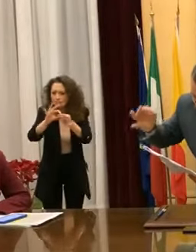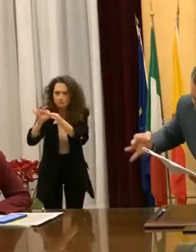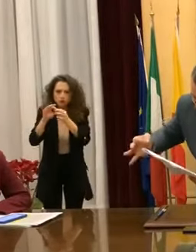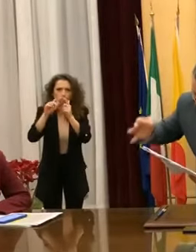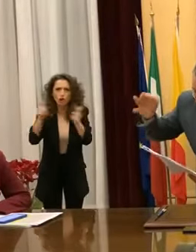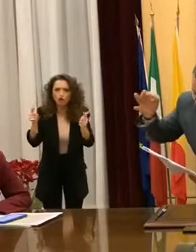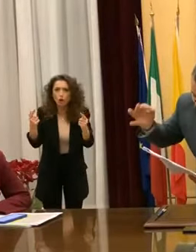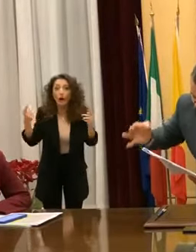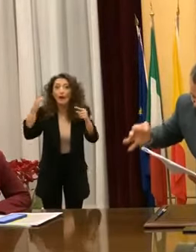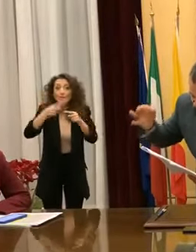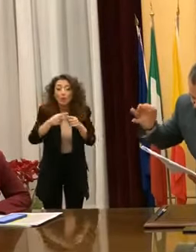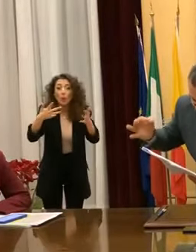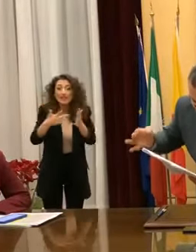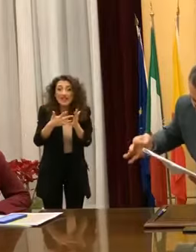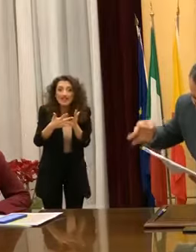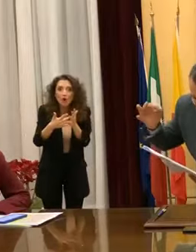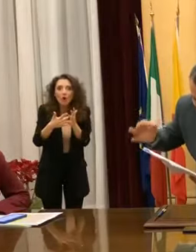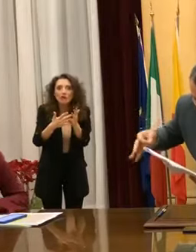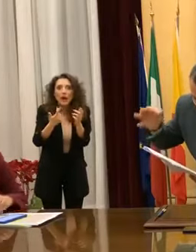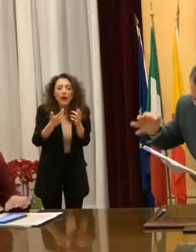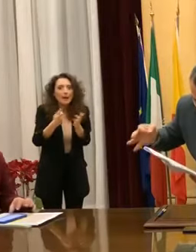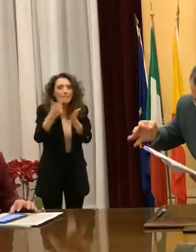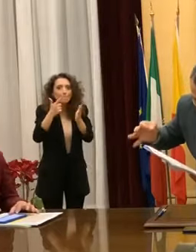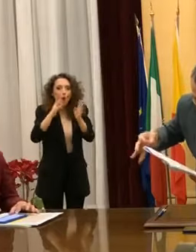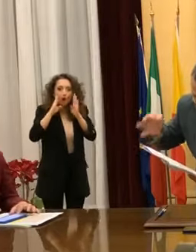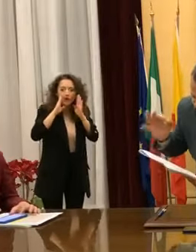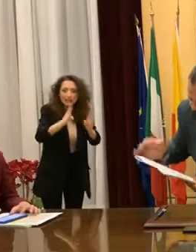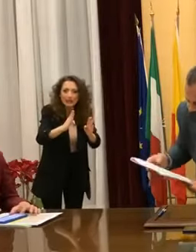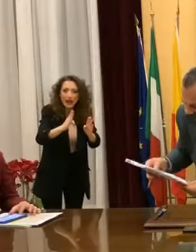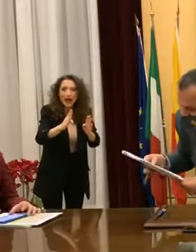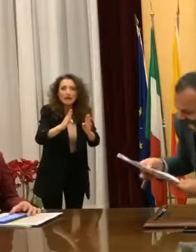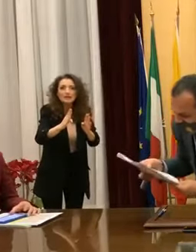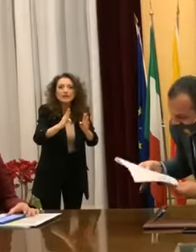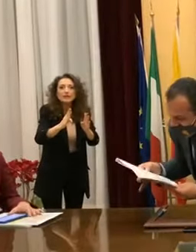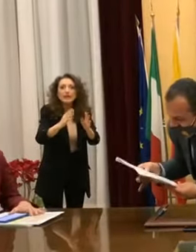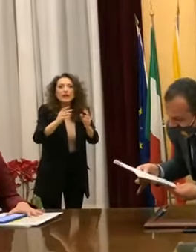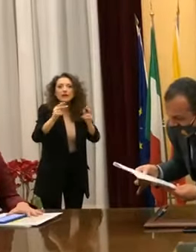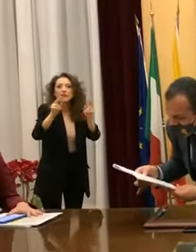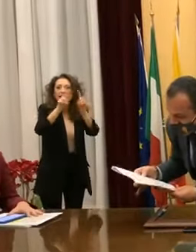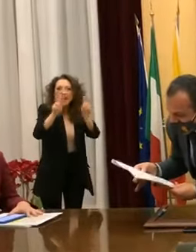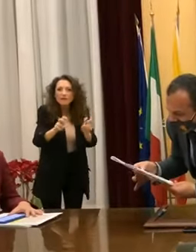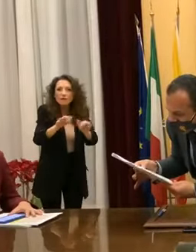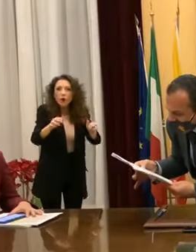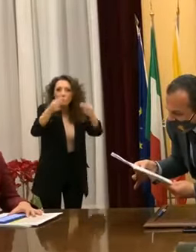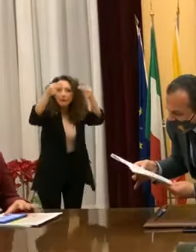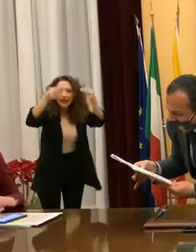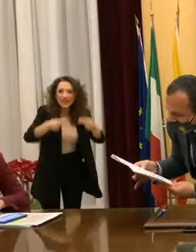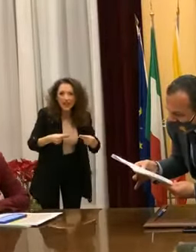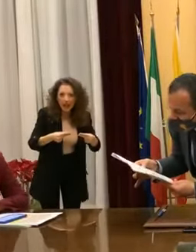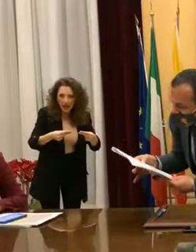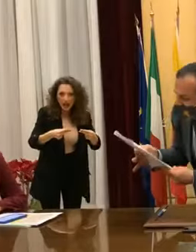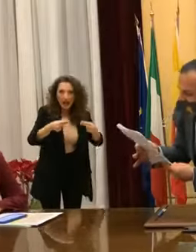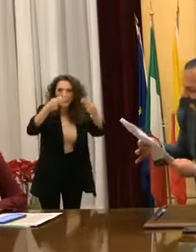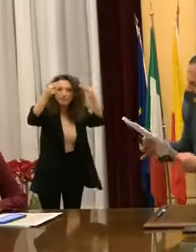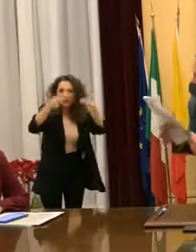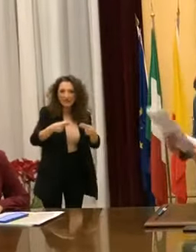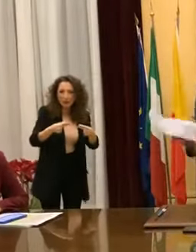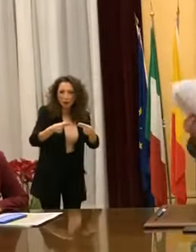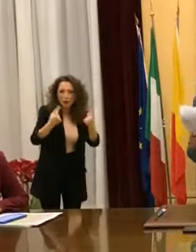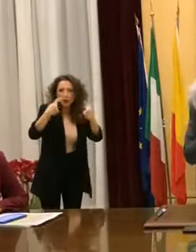prioritari di gestire efficacemente i rapporti con la ditta informatica per ottenere risultati migliori